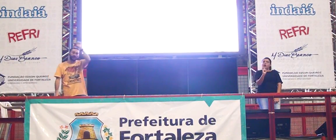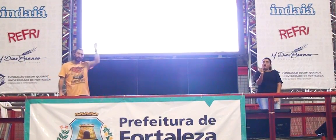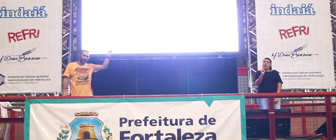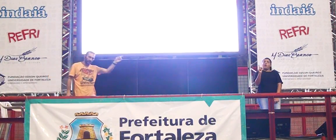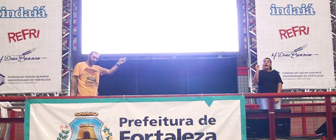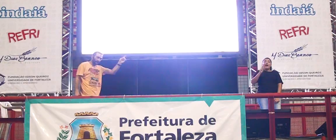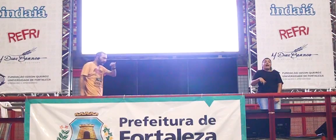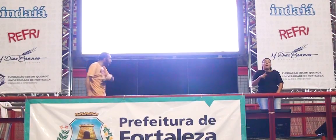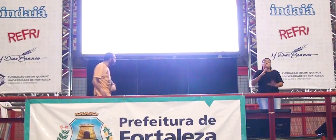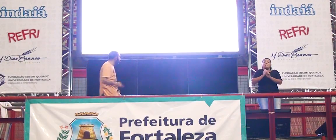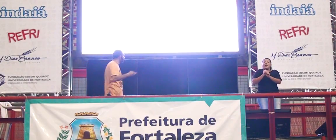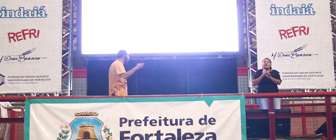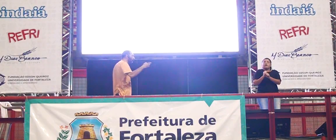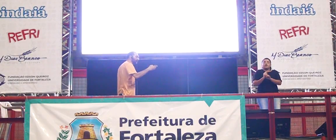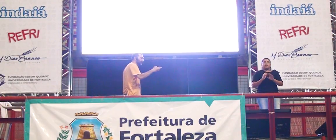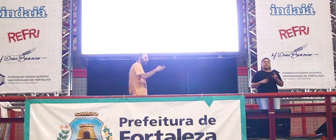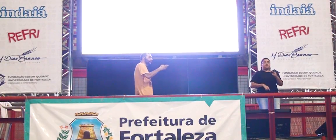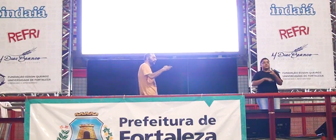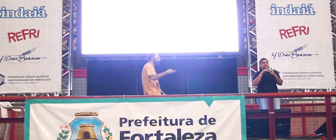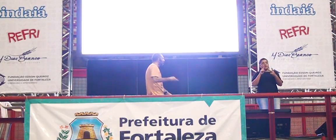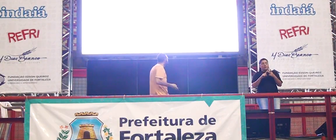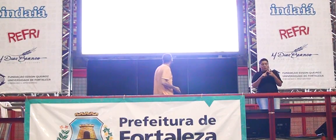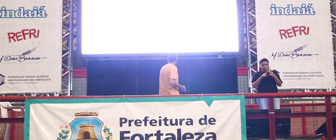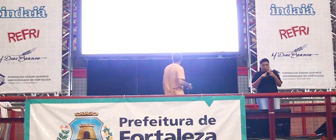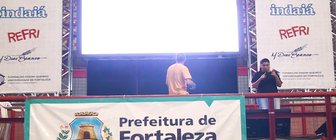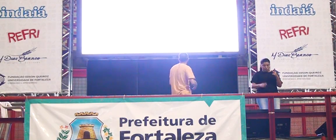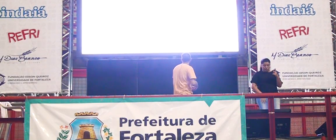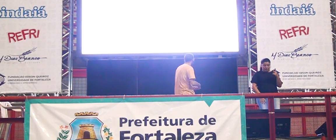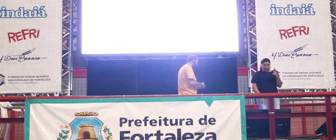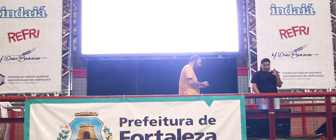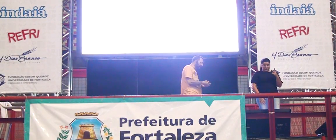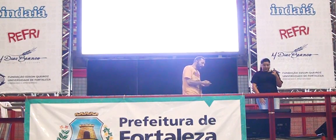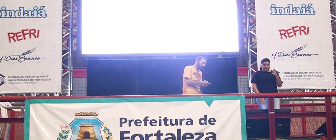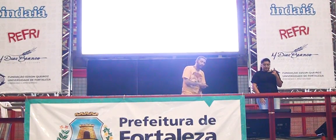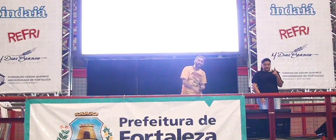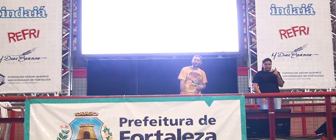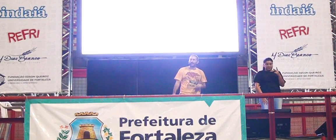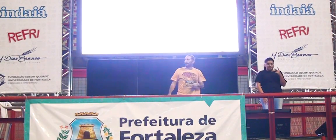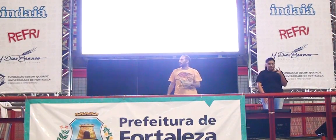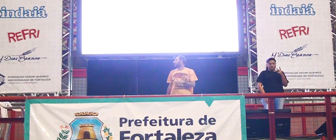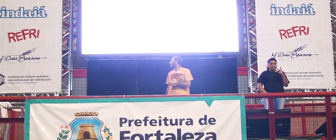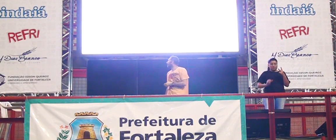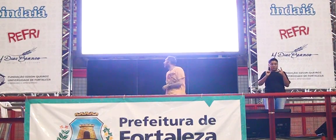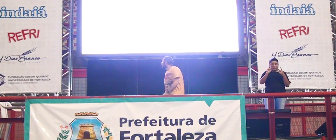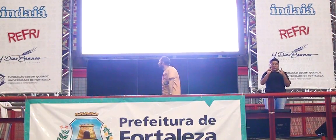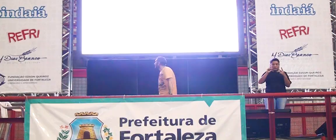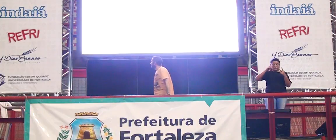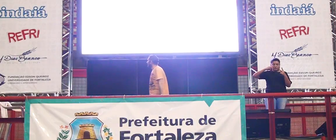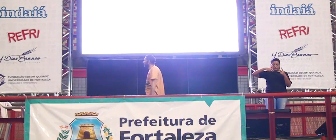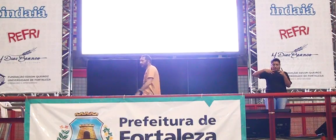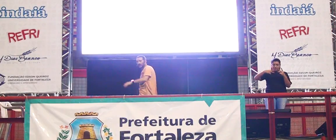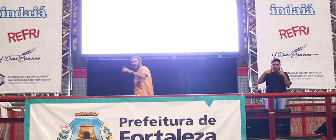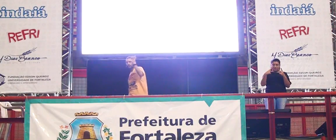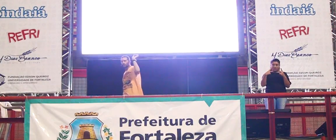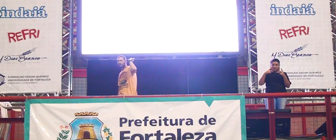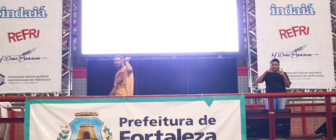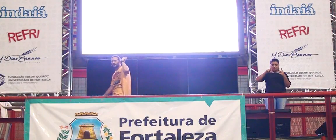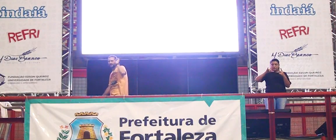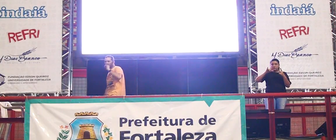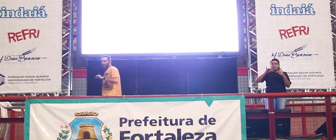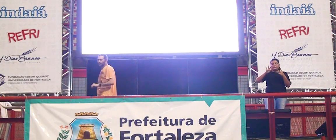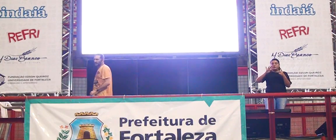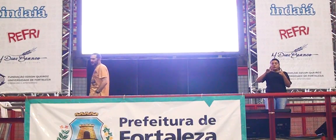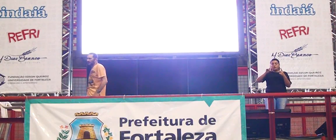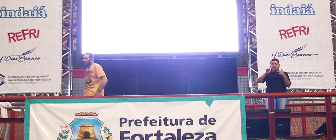uma média. O segundo conceito é o conceito de amplitude térmica, certo? Aqui eu estou